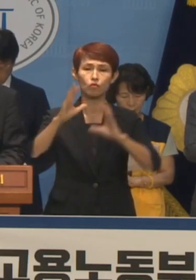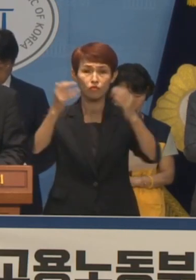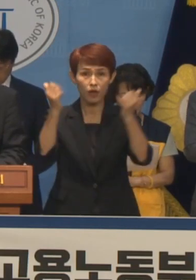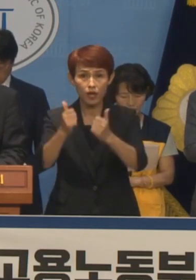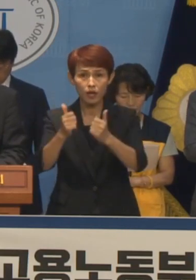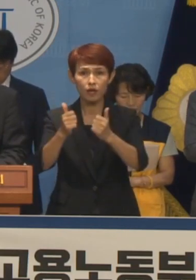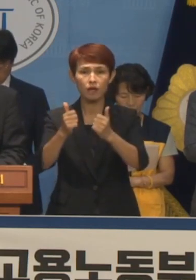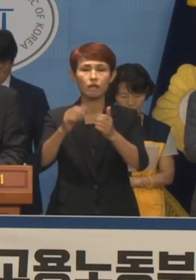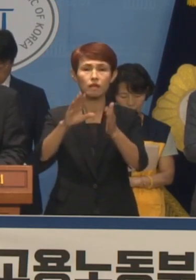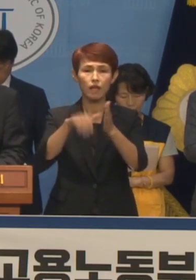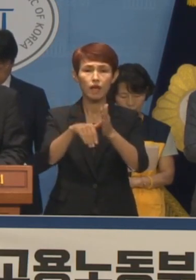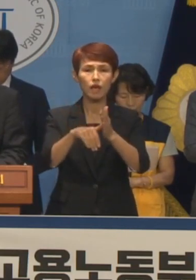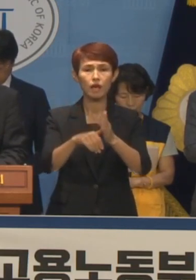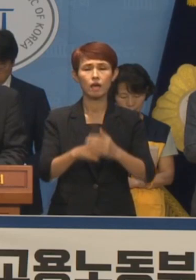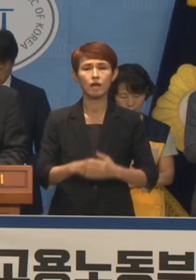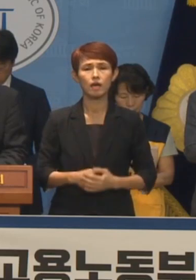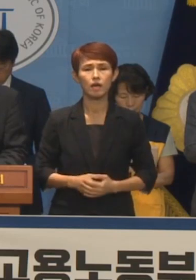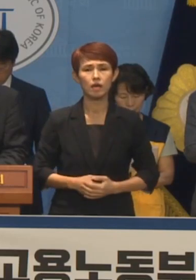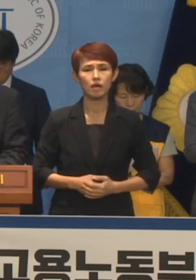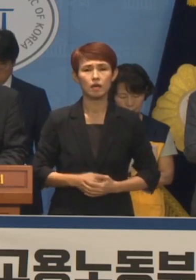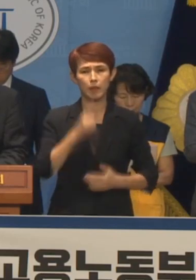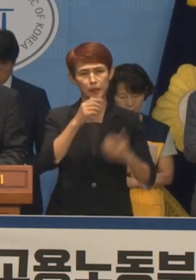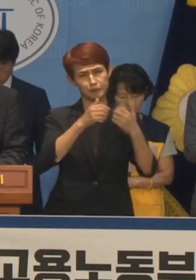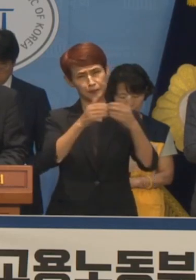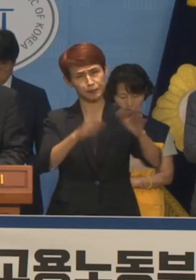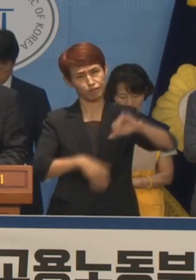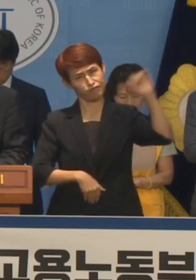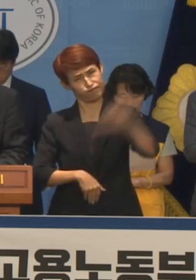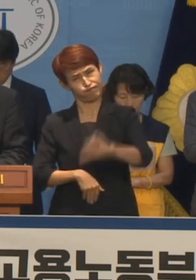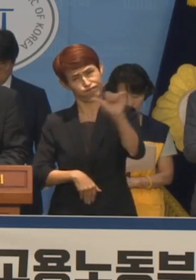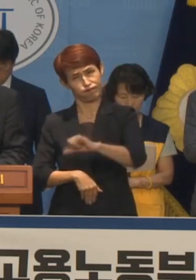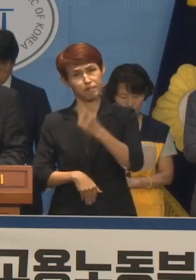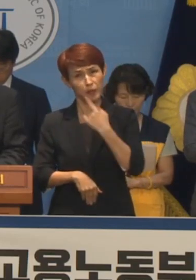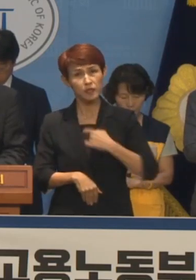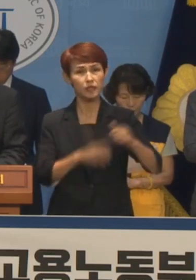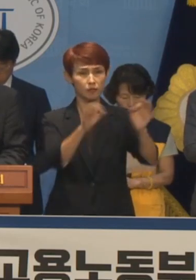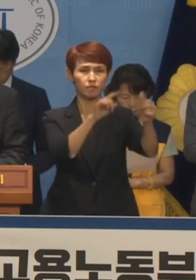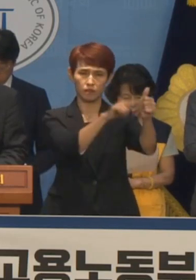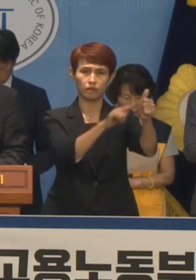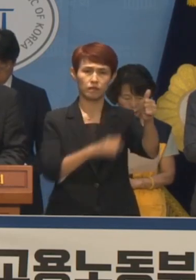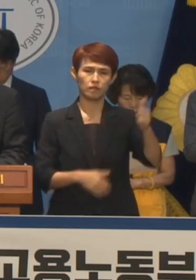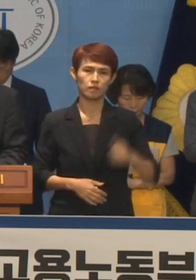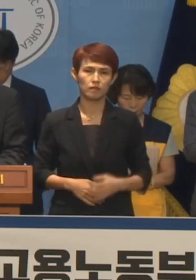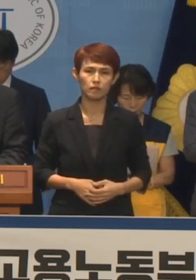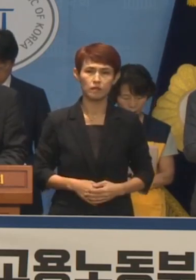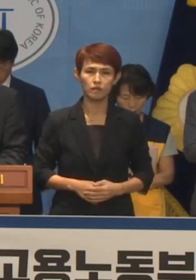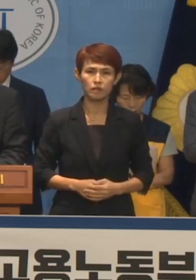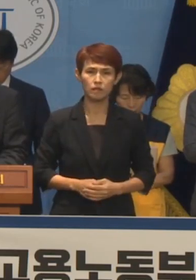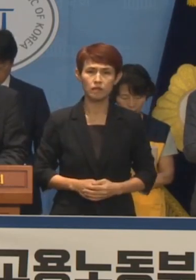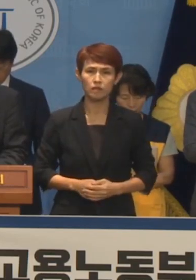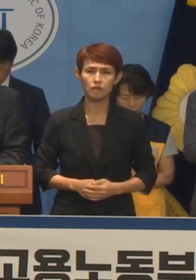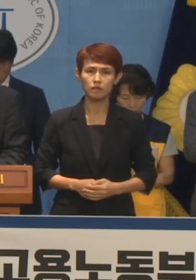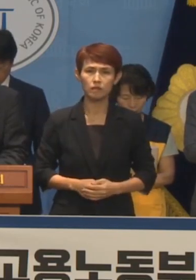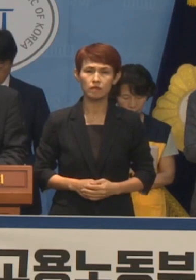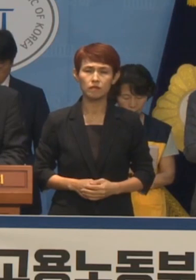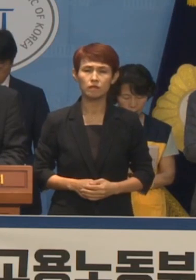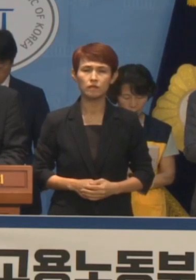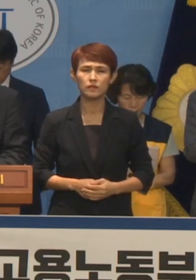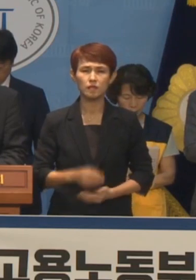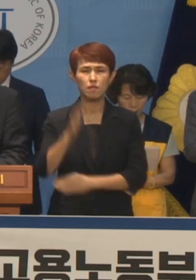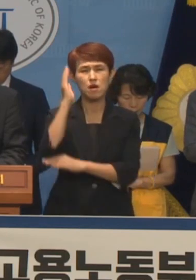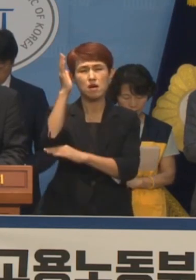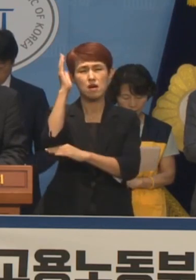국회에서 몇 번이고 반복해 폭력과 저주를 퍼부었다. 지금은 감춰져 있던 말들이 연일 쏟아져